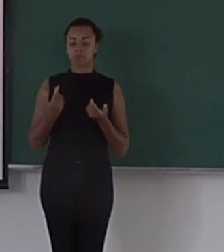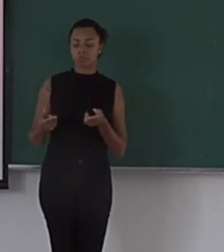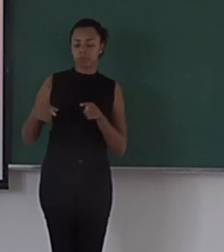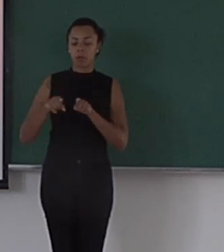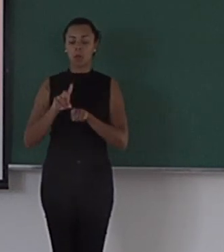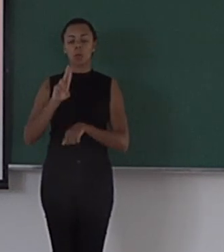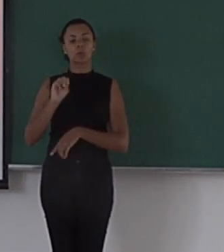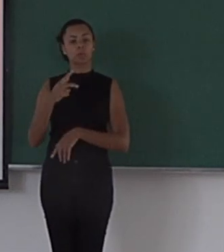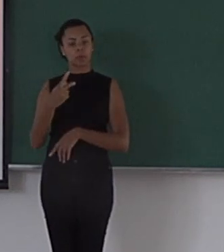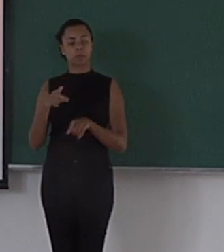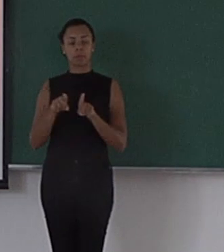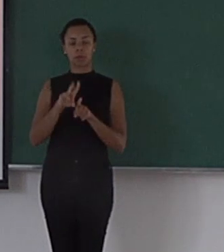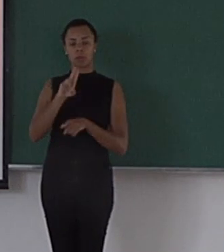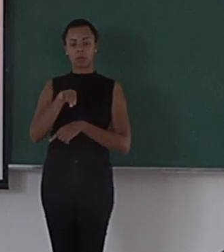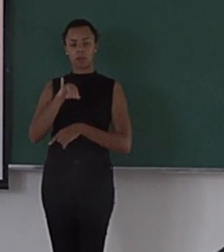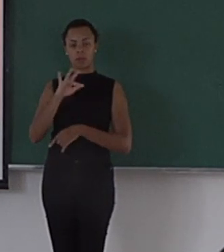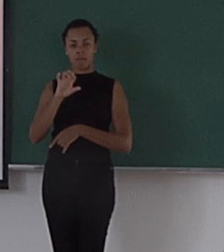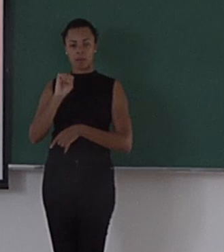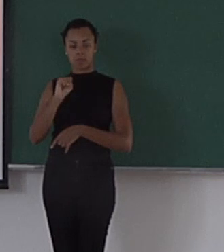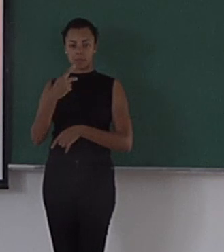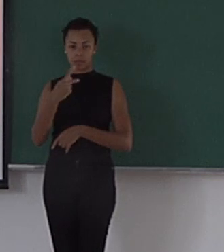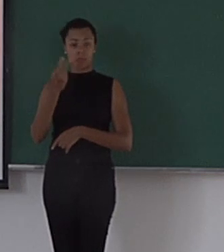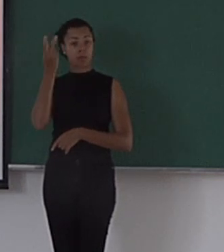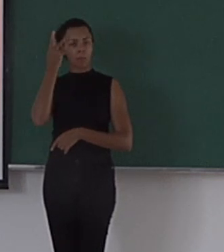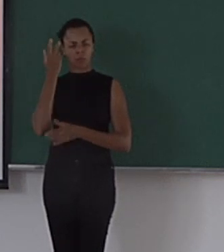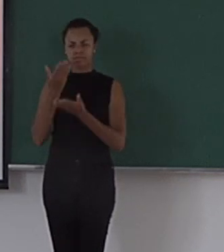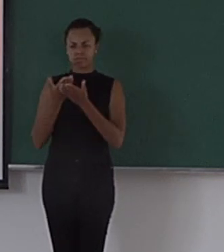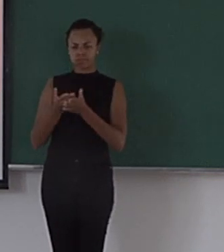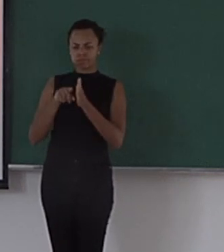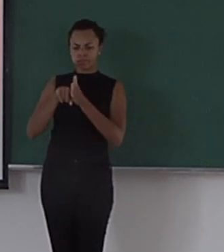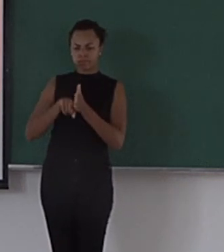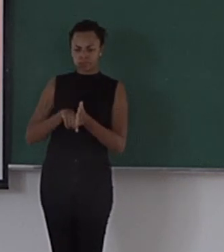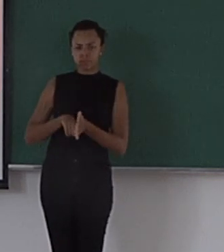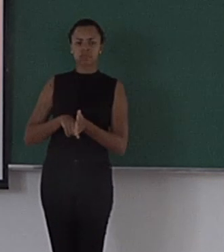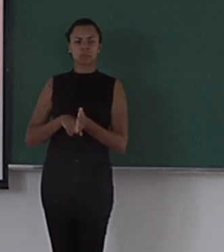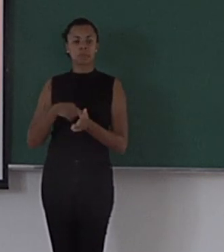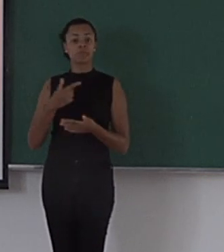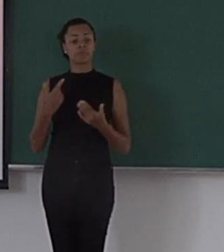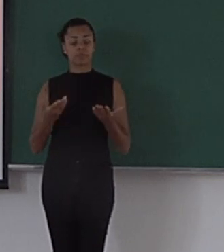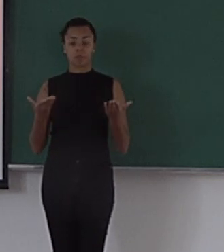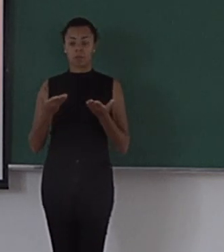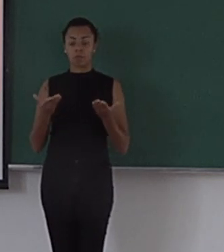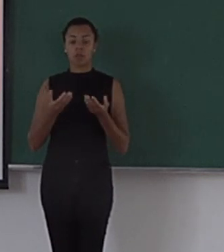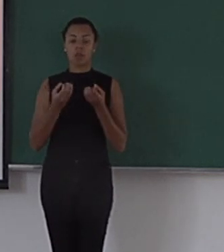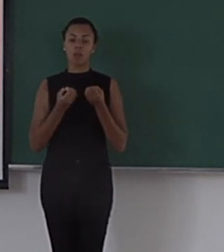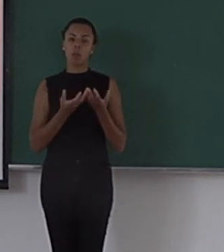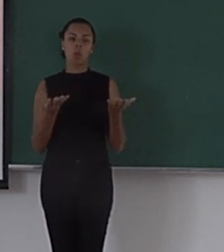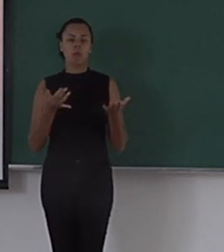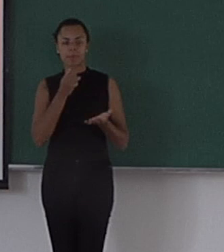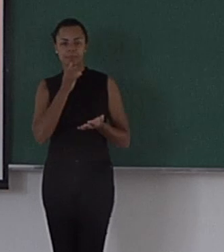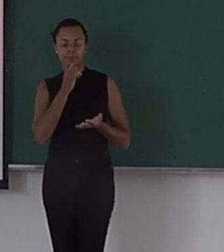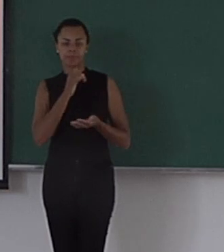com a USP e a Unifesp, em São Paulo, e começaram a estudar os efeitos dessa pele. Então hoje, eles doam para a gente, por